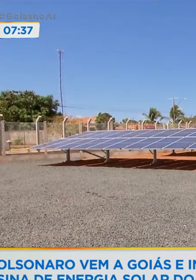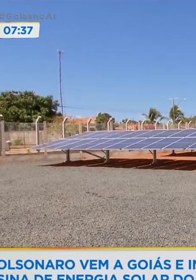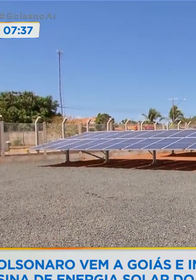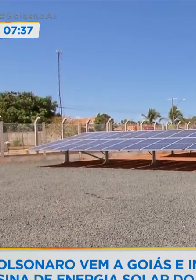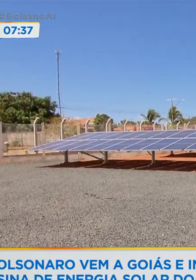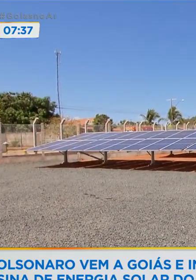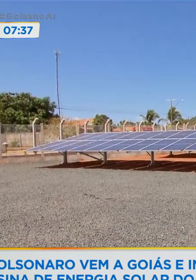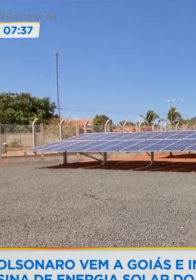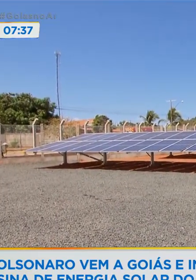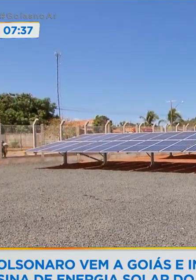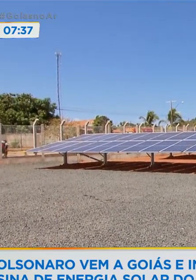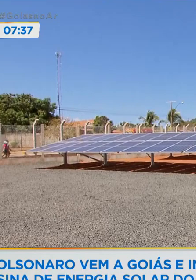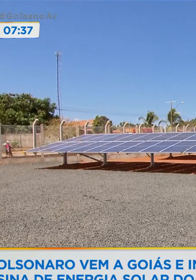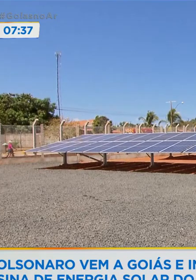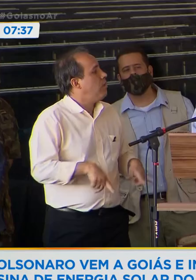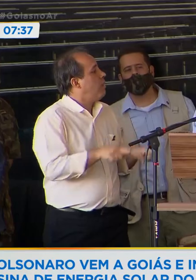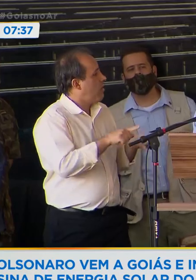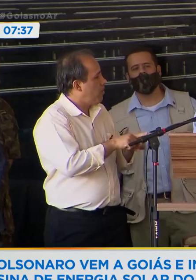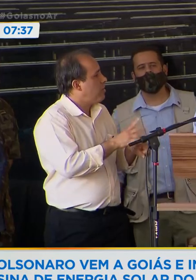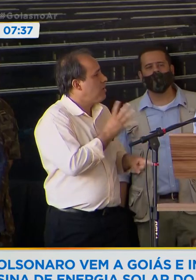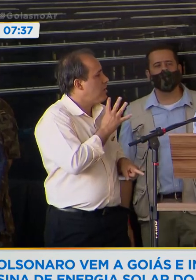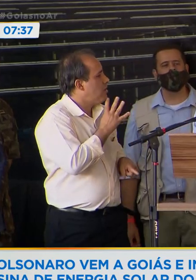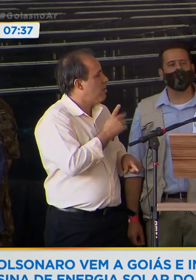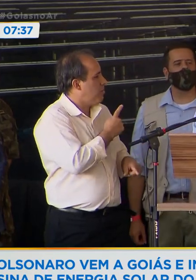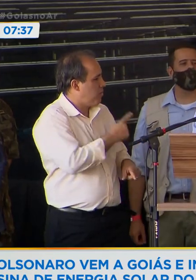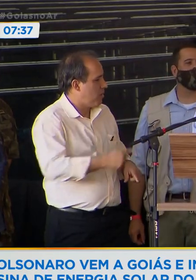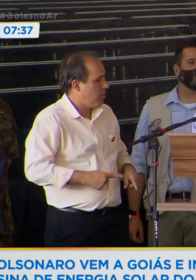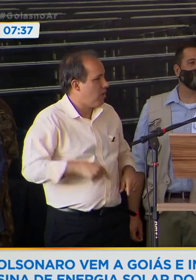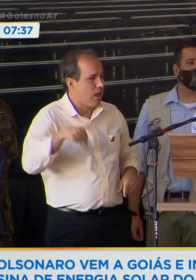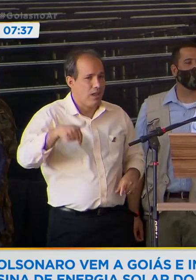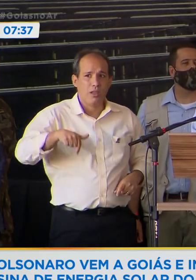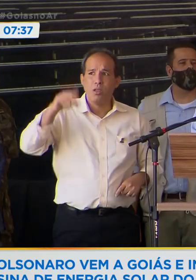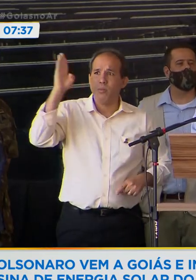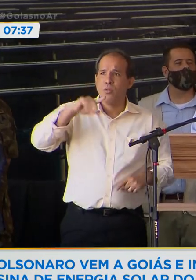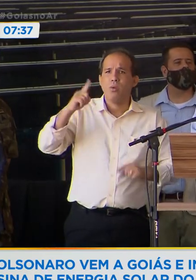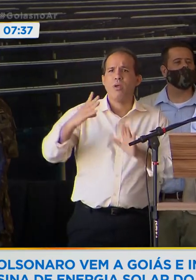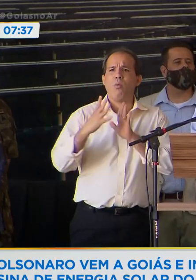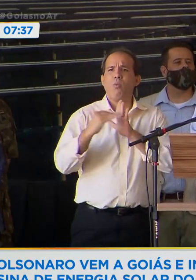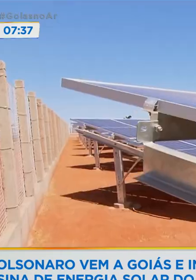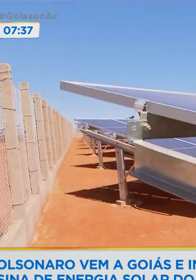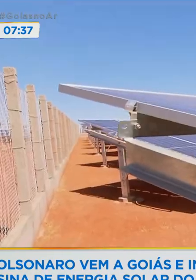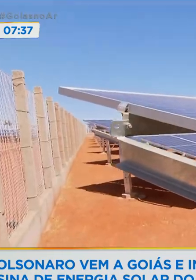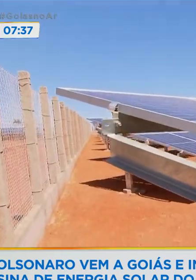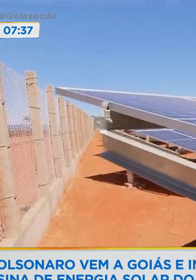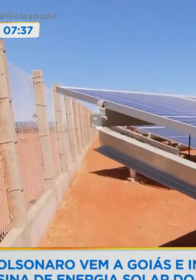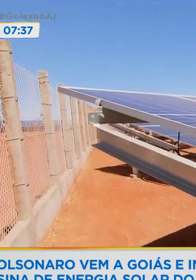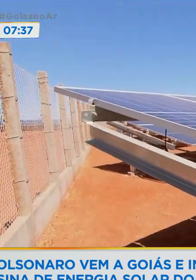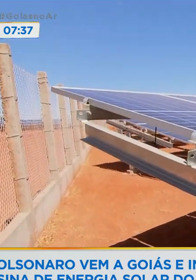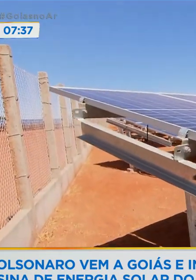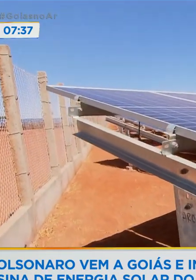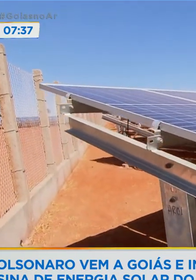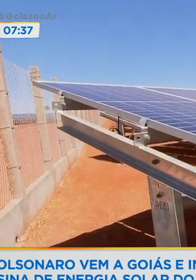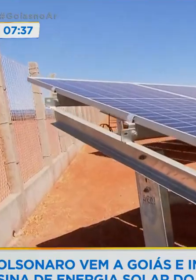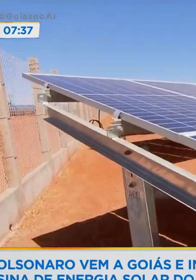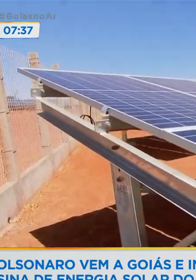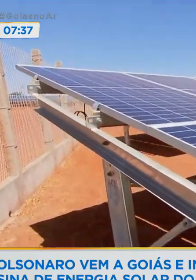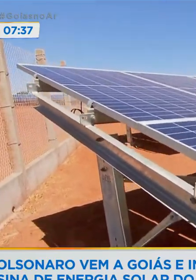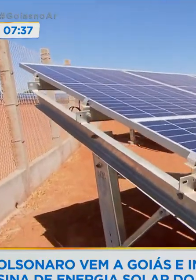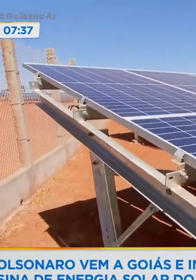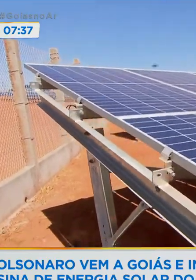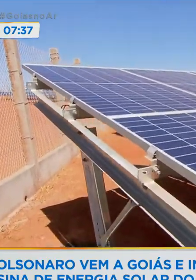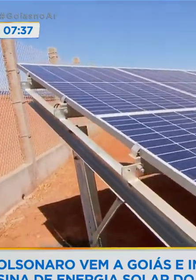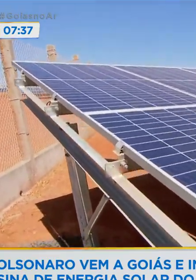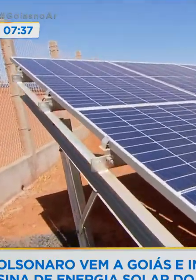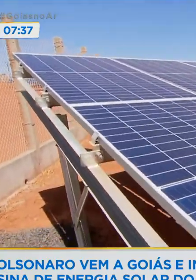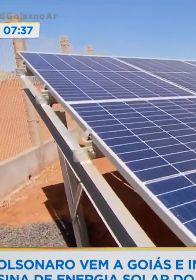disponibilizado para o município de caldas novas o ministro de minas e energia bento albuquerque destacou a participação das